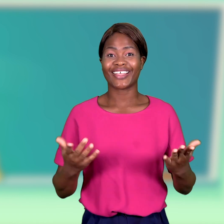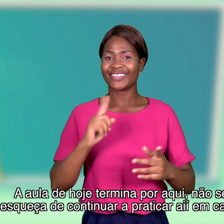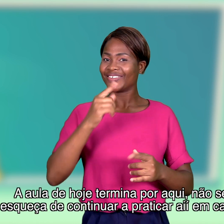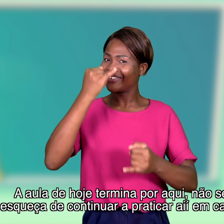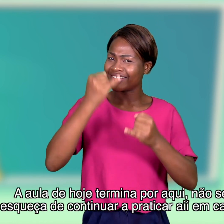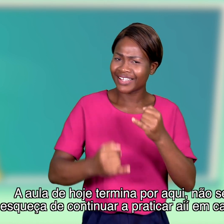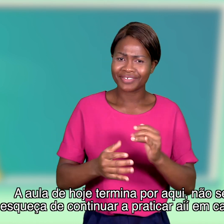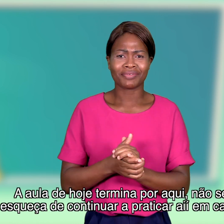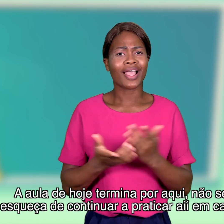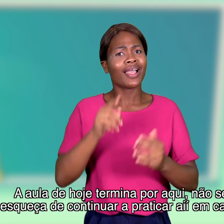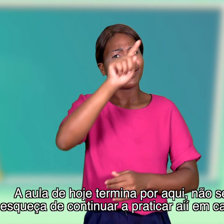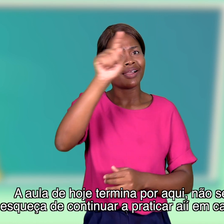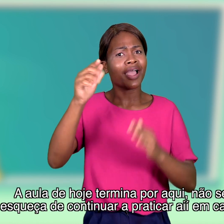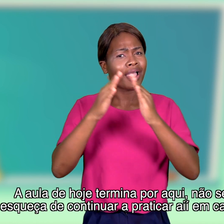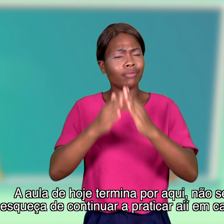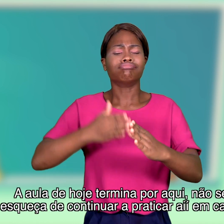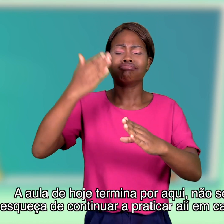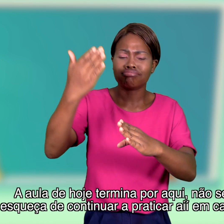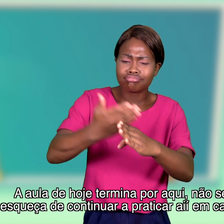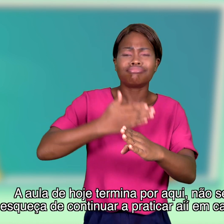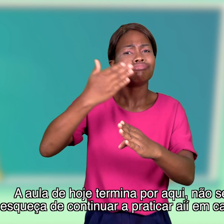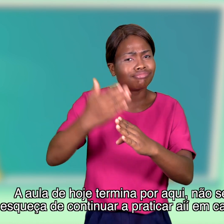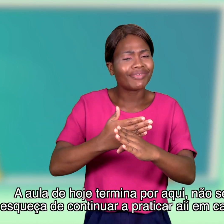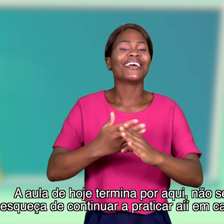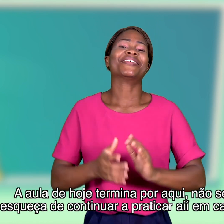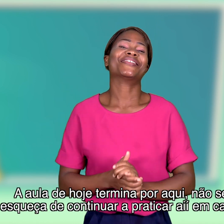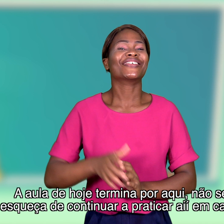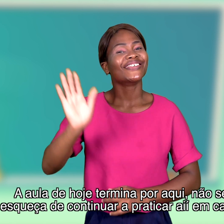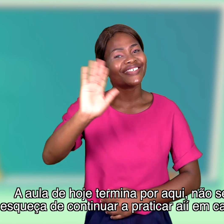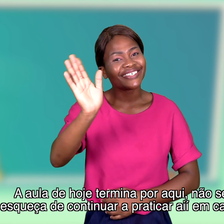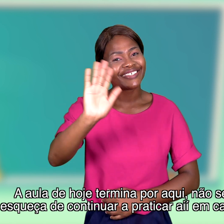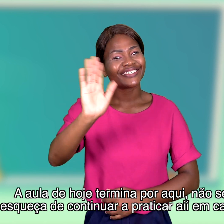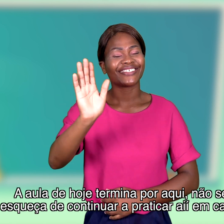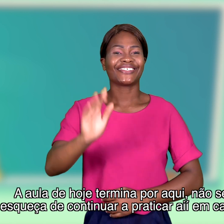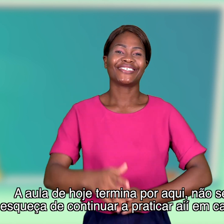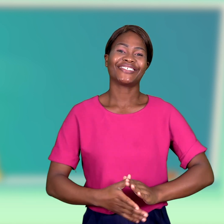A aula de hoje termina por aqui. Não se esqueça de continuar a praticar aí em casa.